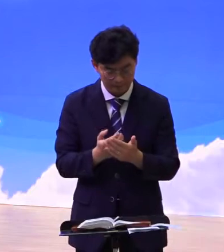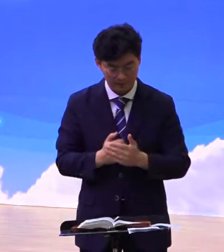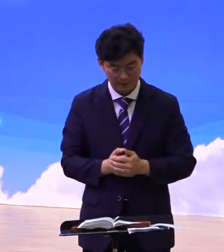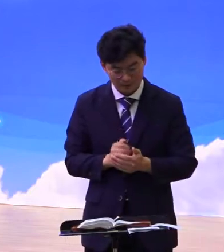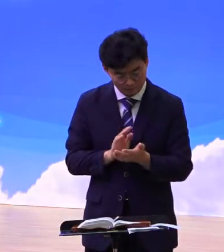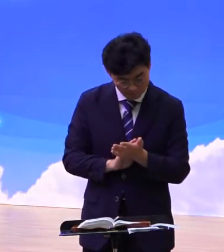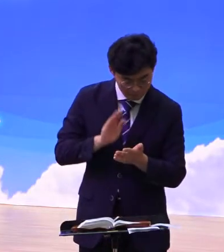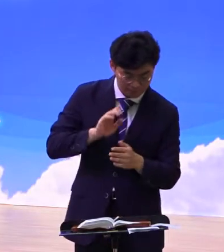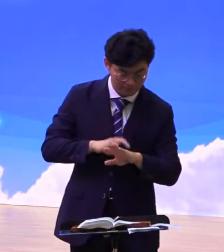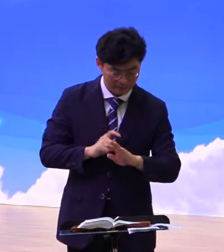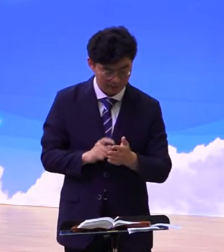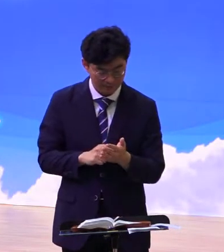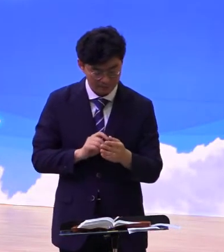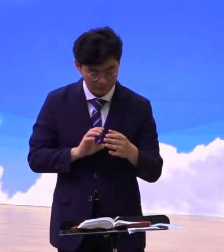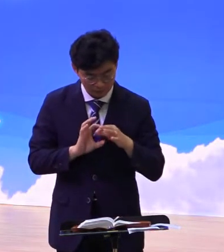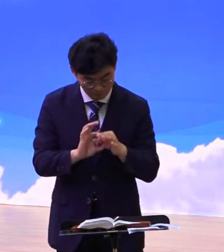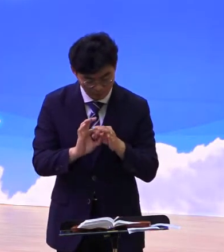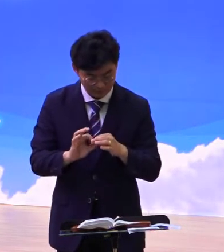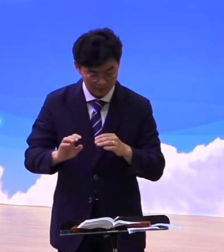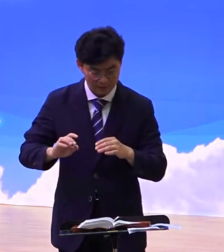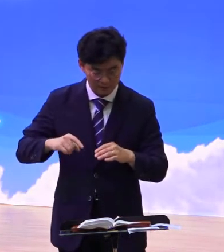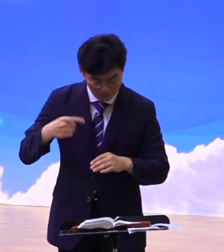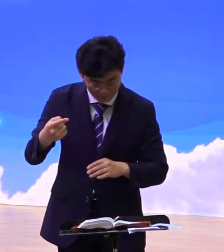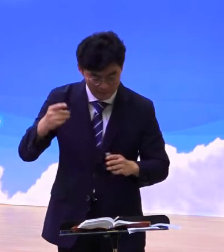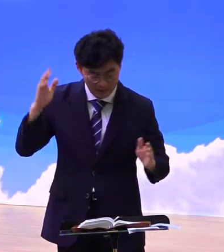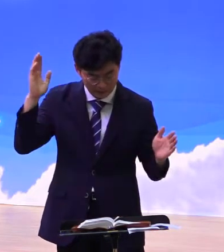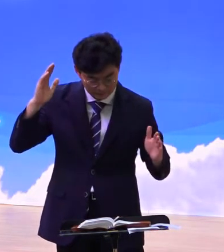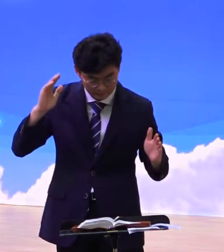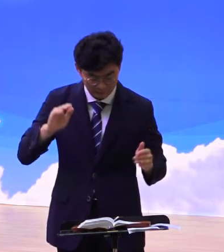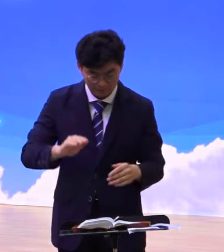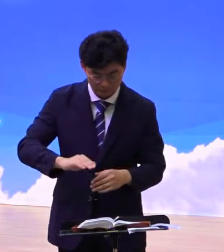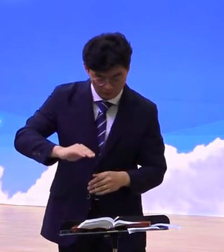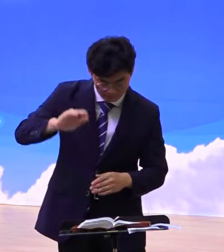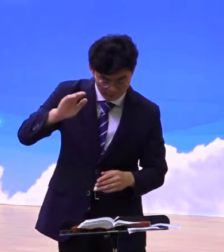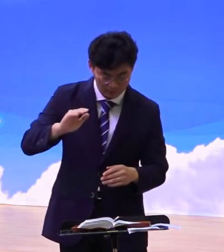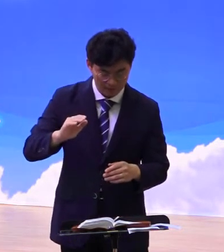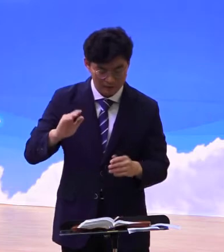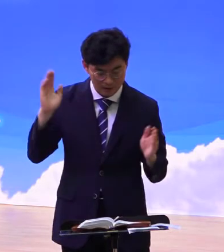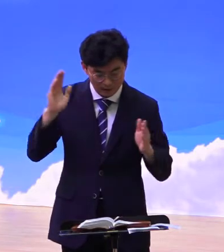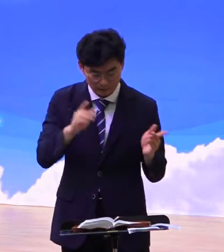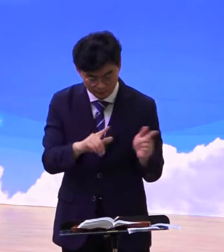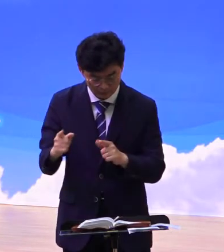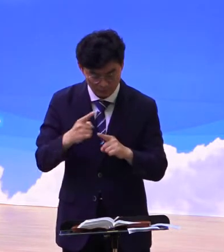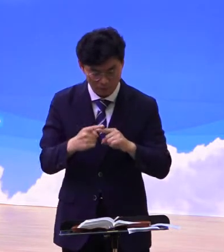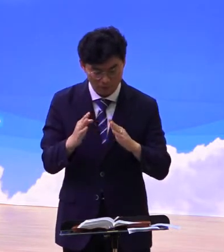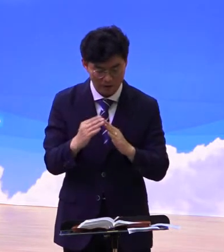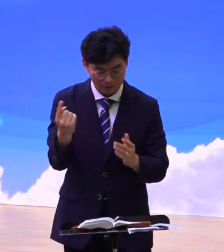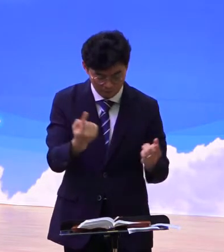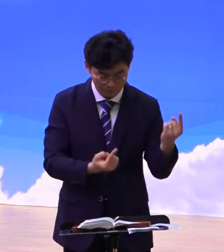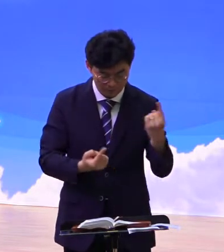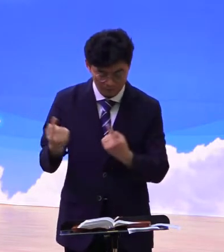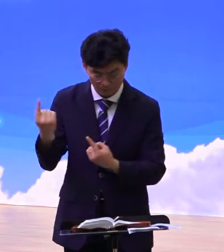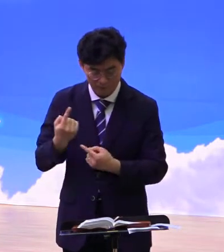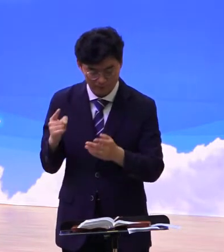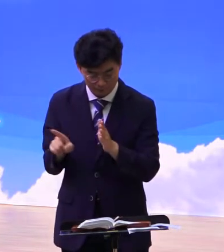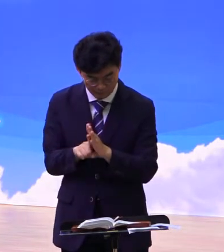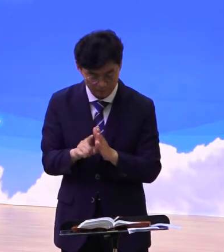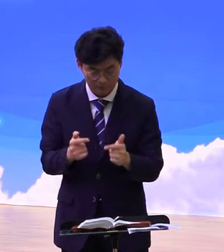열정을 통하여서 다음 세대들이 교회로 올 수 있는 의지를 허락하여 주시옵소서.